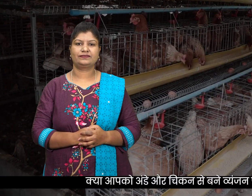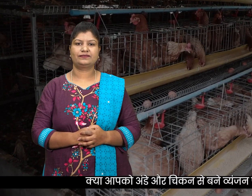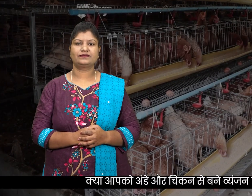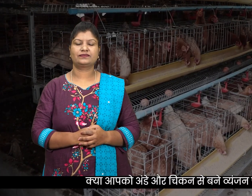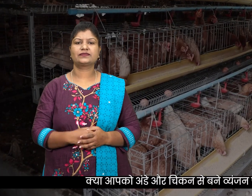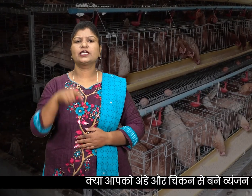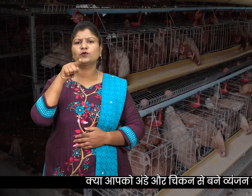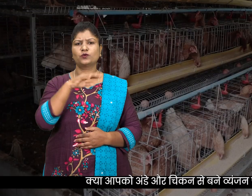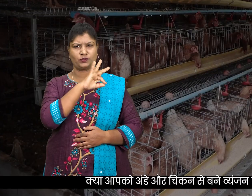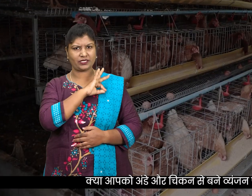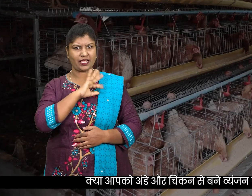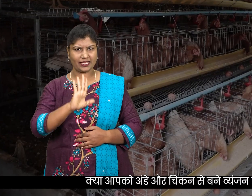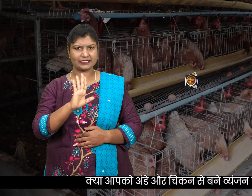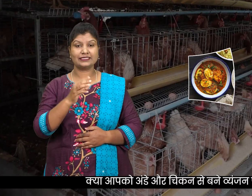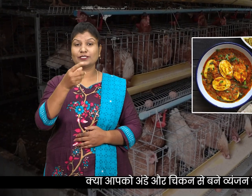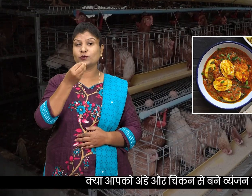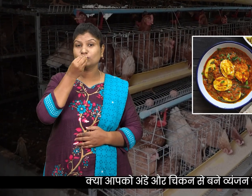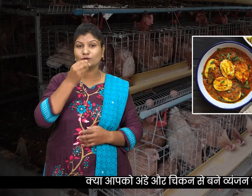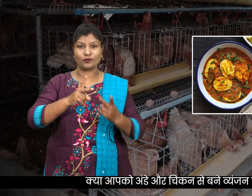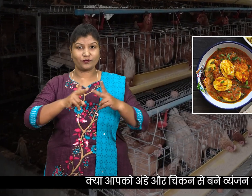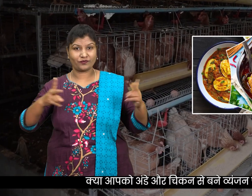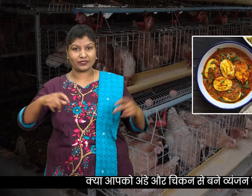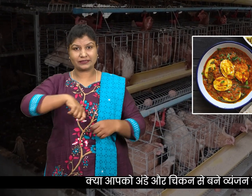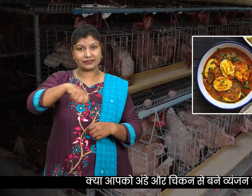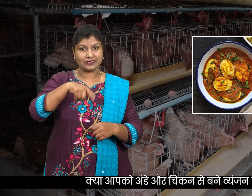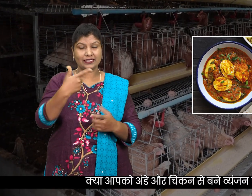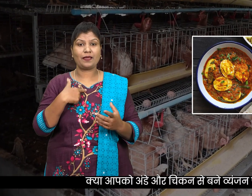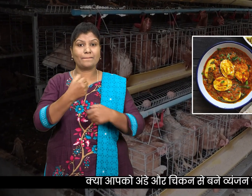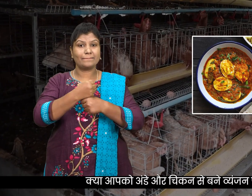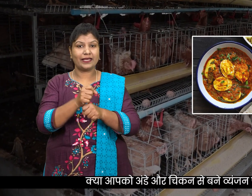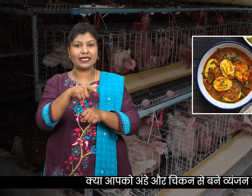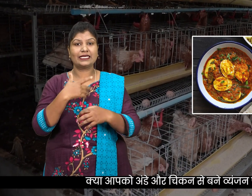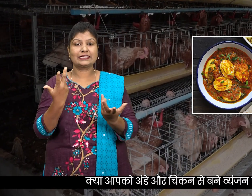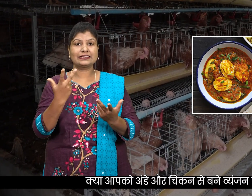क्या आपको अंडे और चिकन से बने व्यंजन पसंद है?